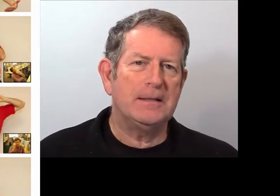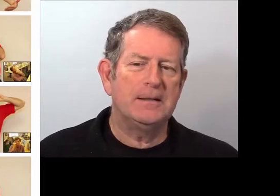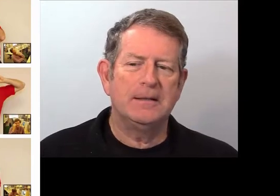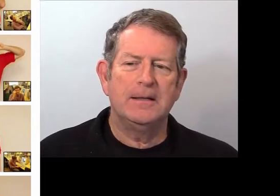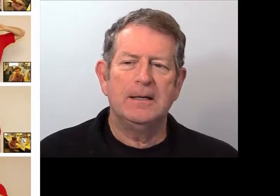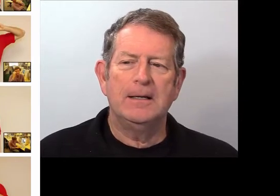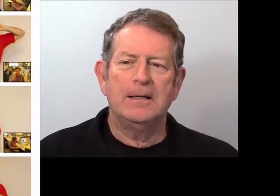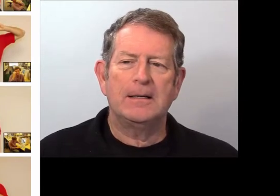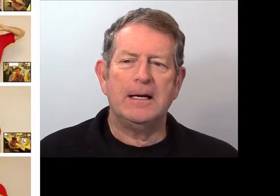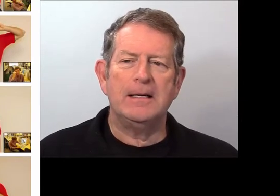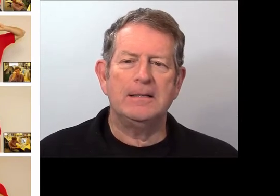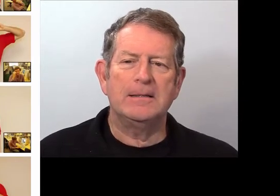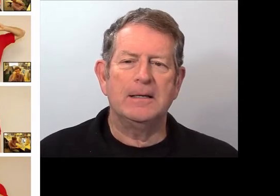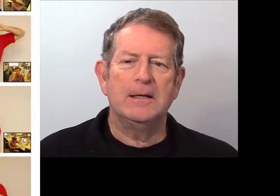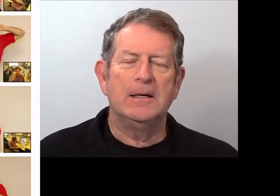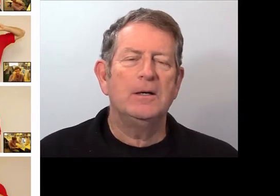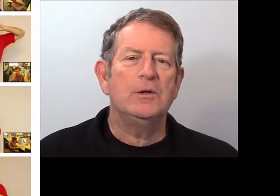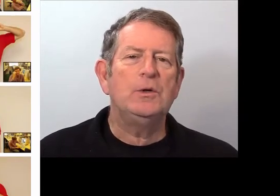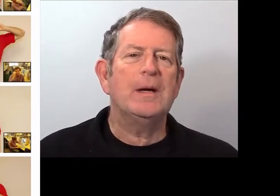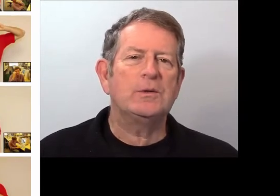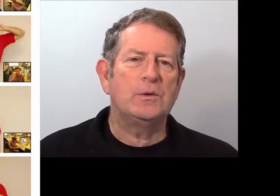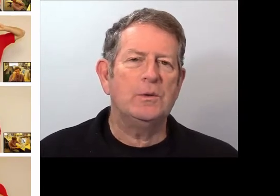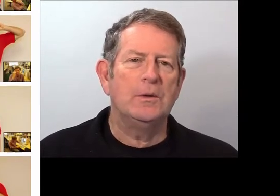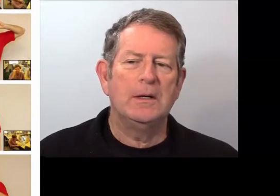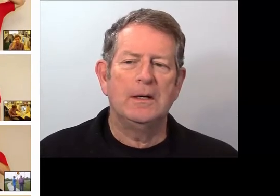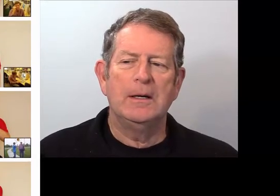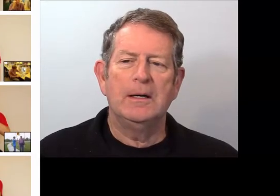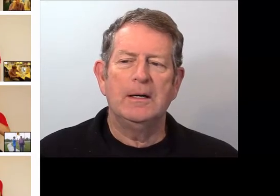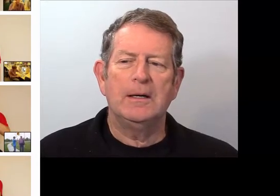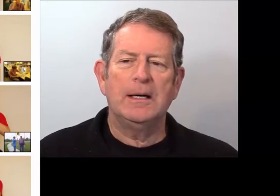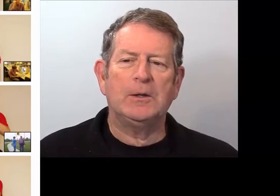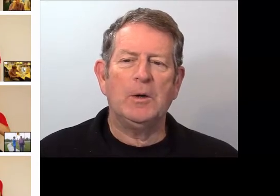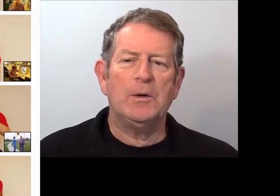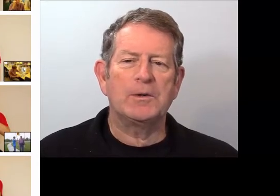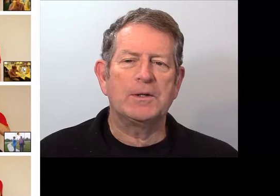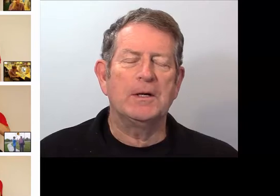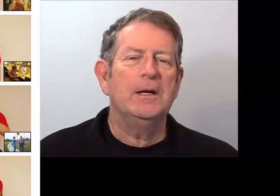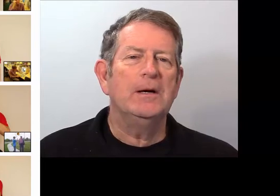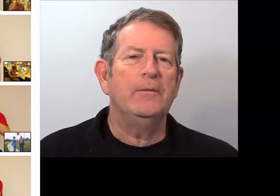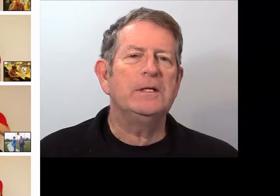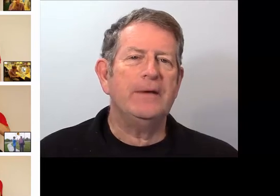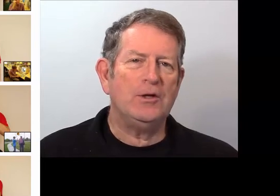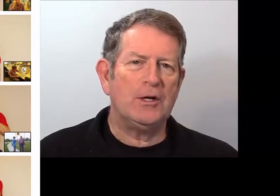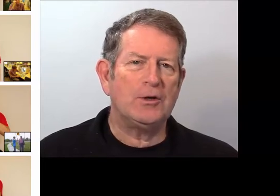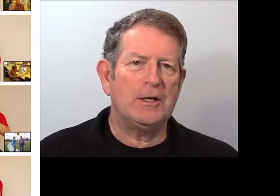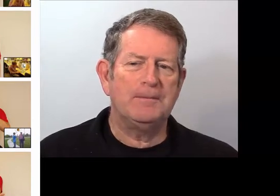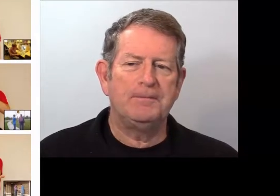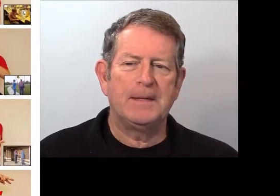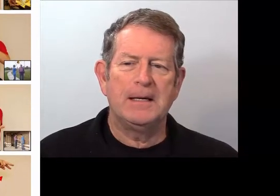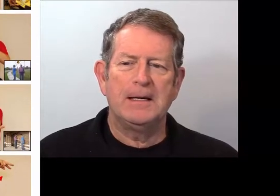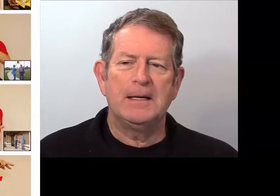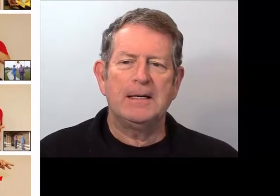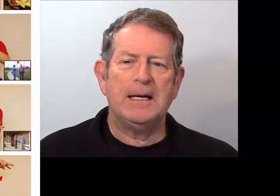13 tu as su 14 vous avez cherché 15